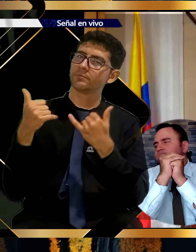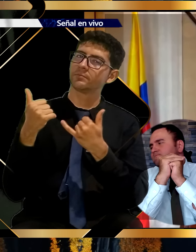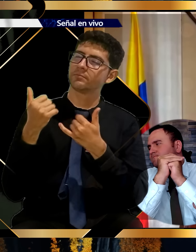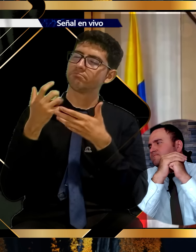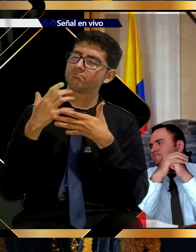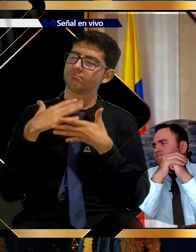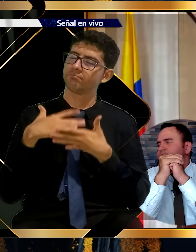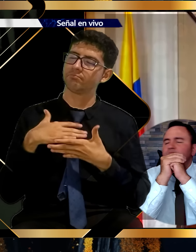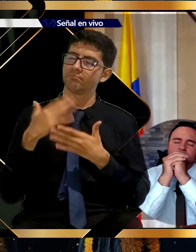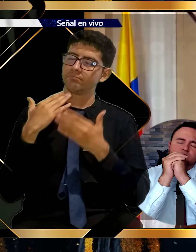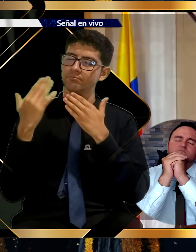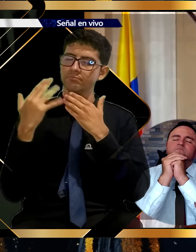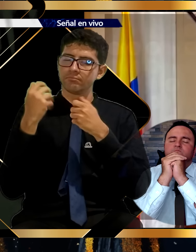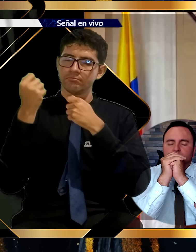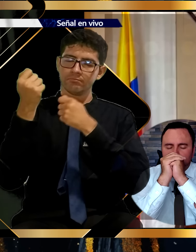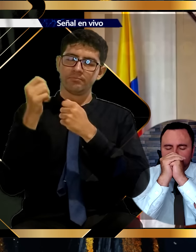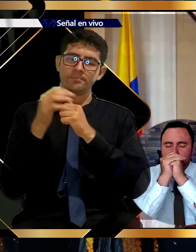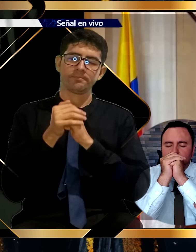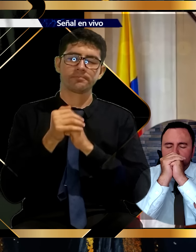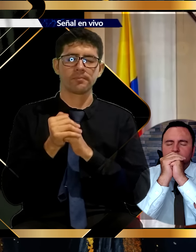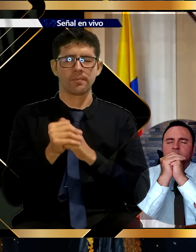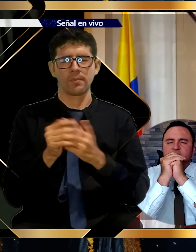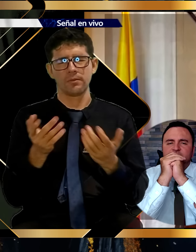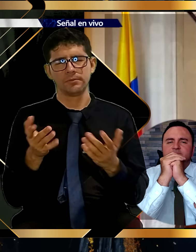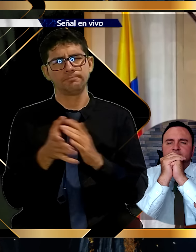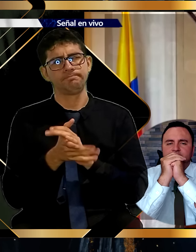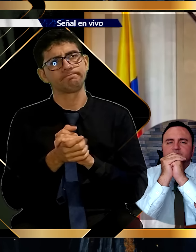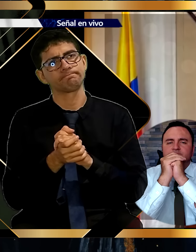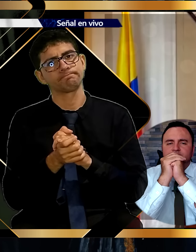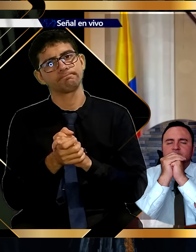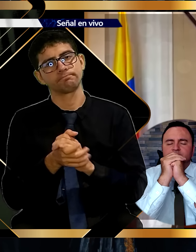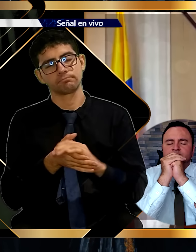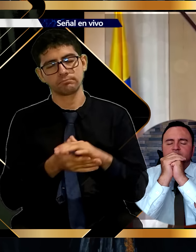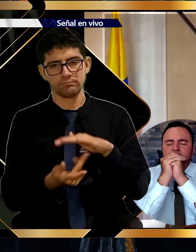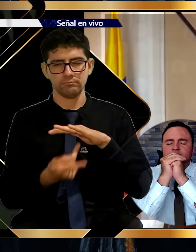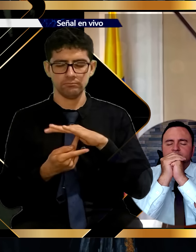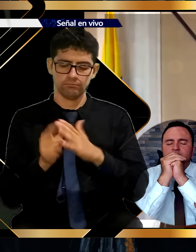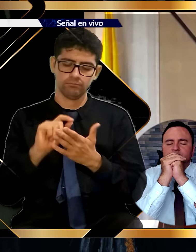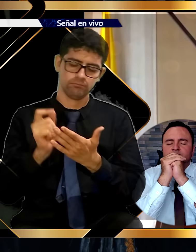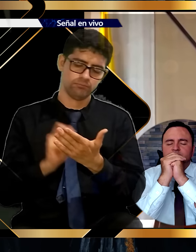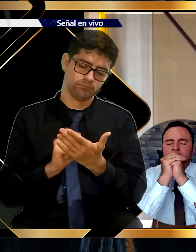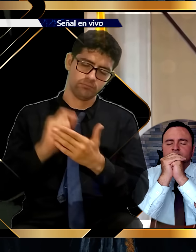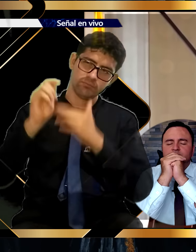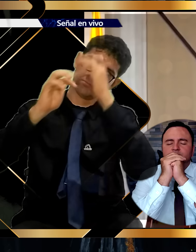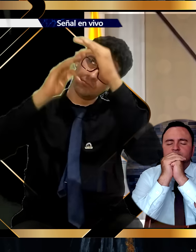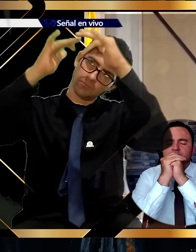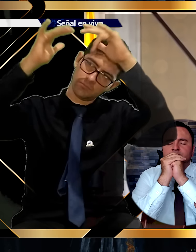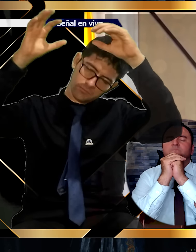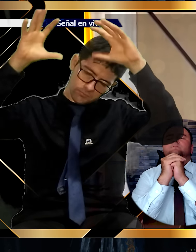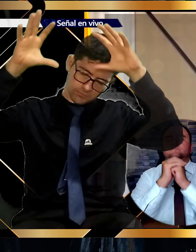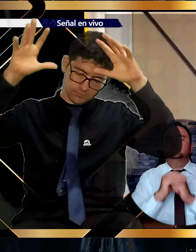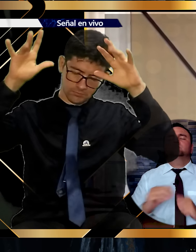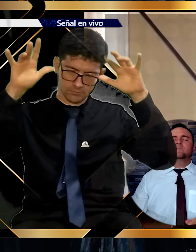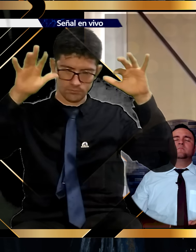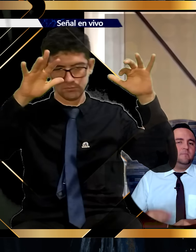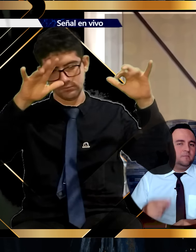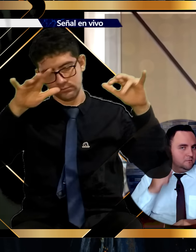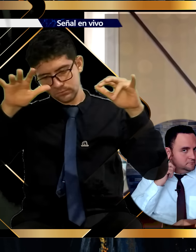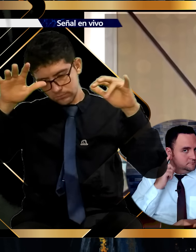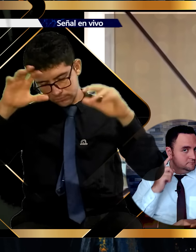Luego usted lee Pedro y ve que los cielos se encenderán y explotará esto y se destruirá el